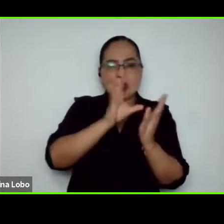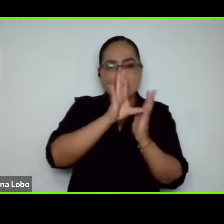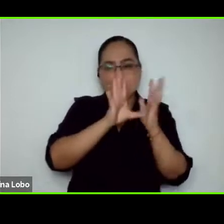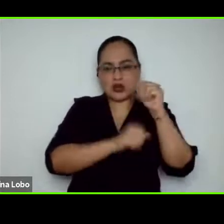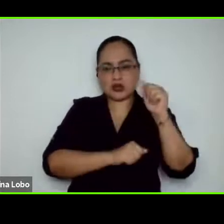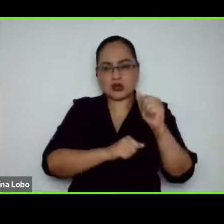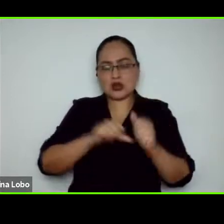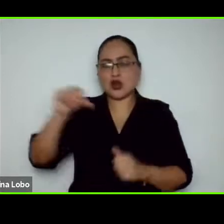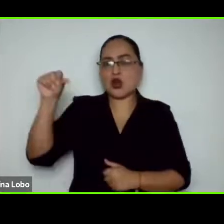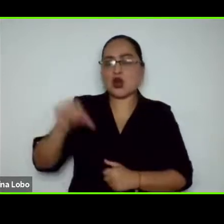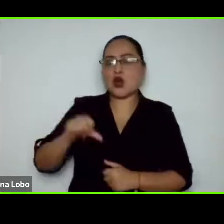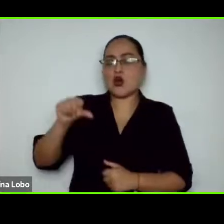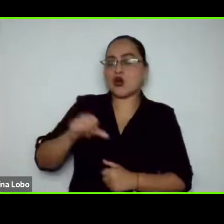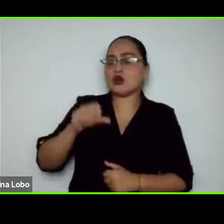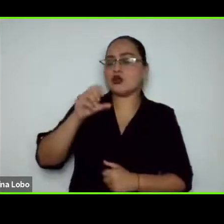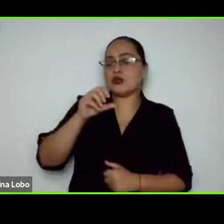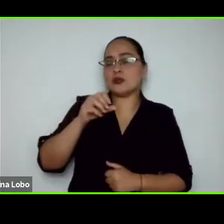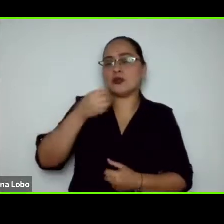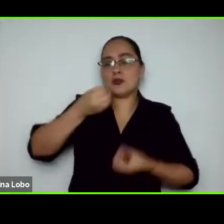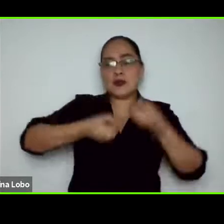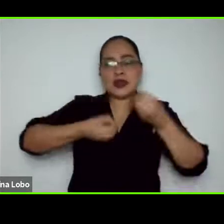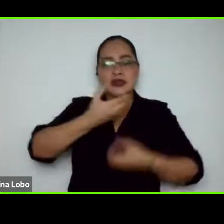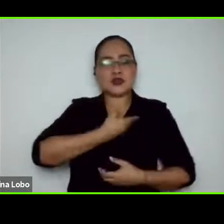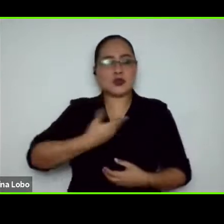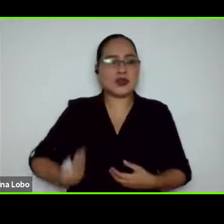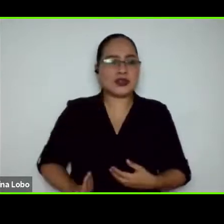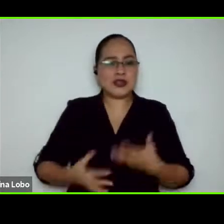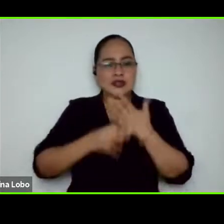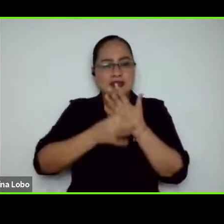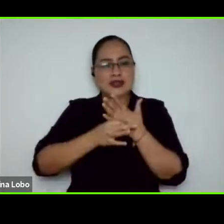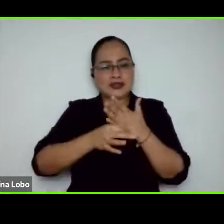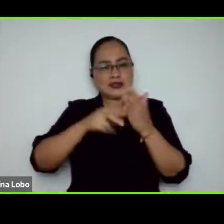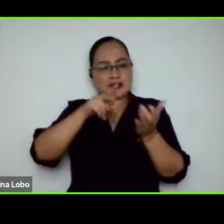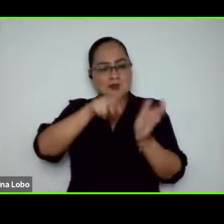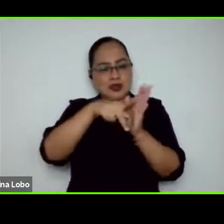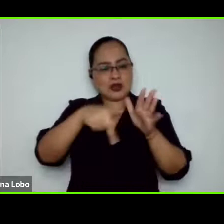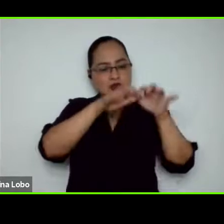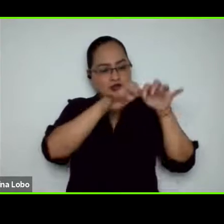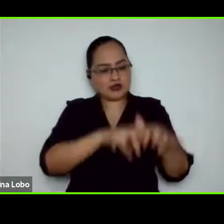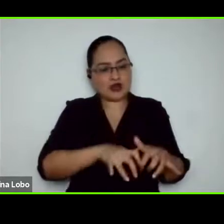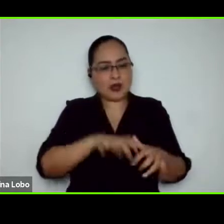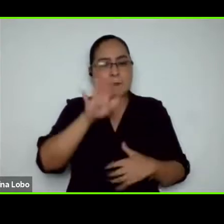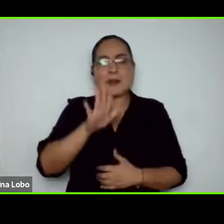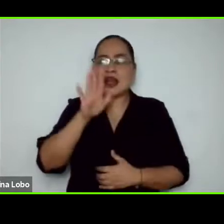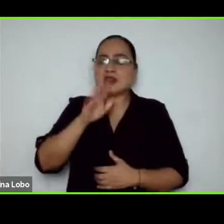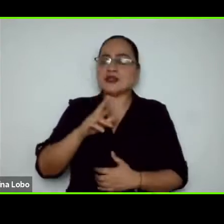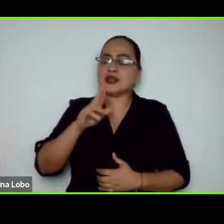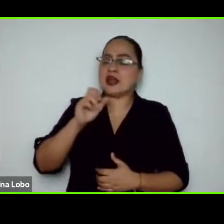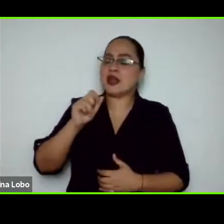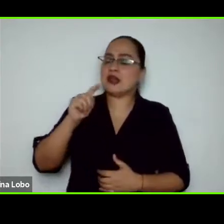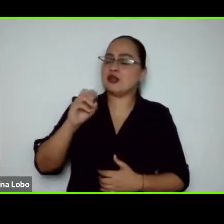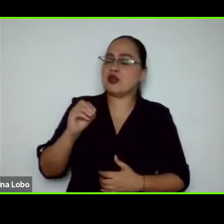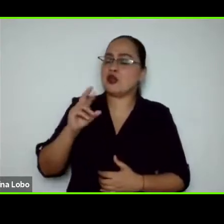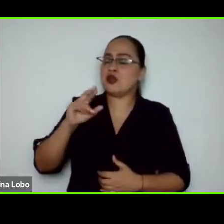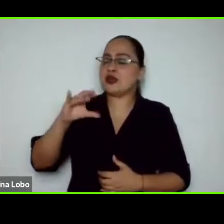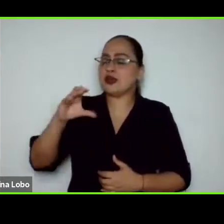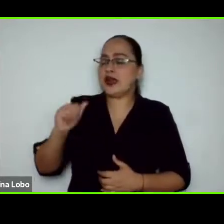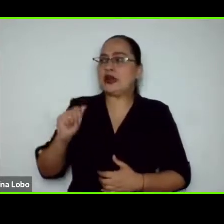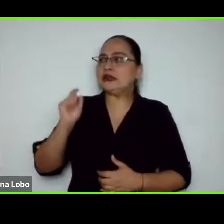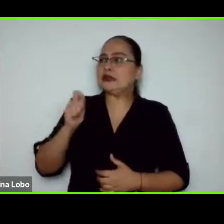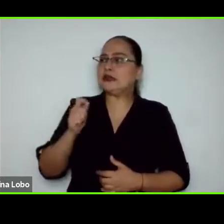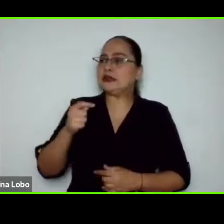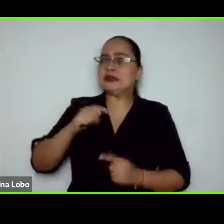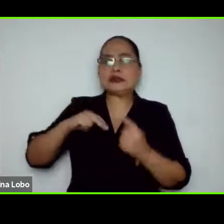presidente en su columna, parecía que era que en un momento era una retórica constitucional, pero que gracias a estas resoluciones de la Suprema Corte